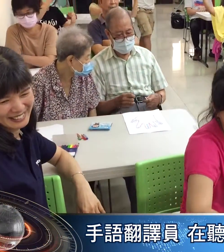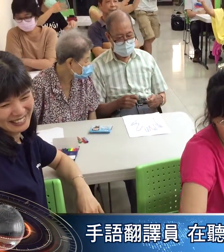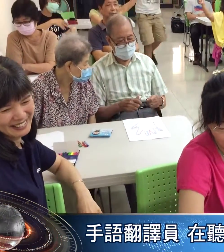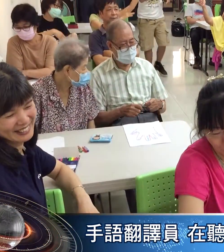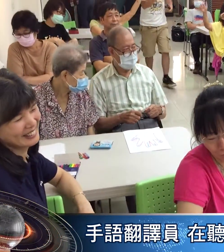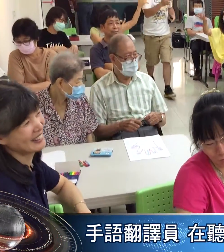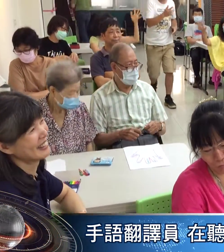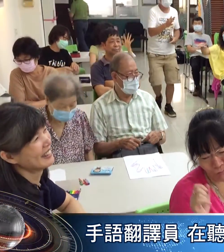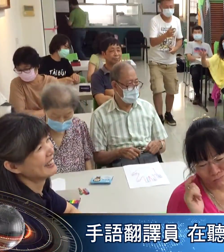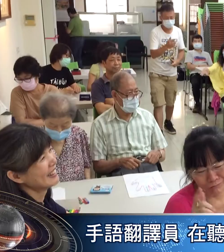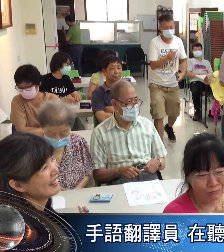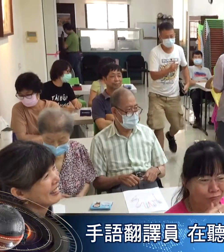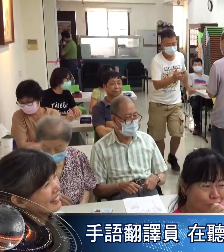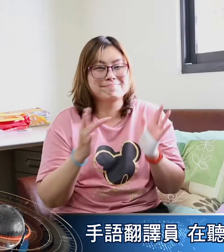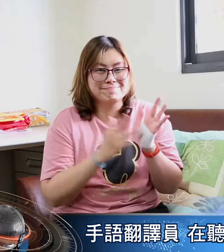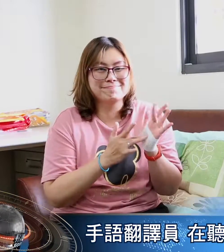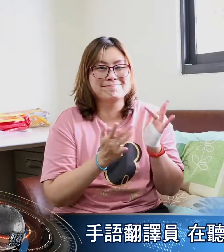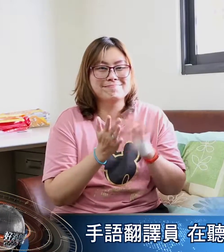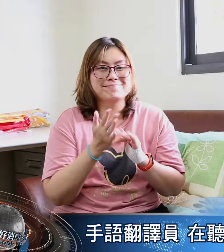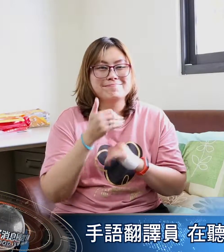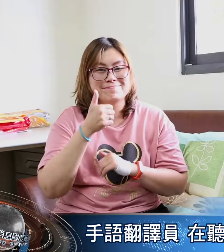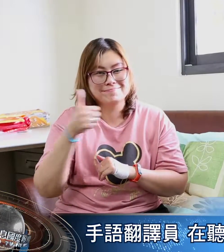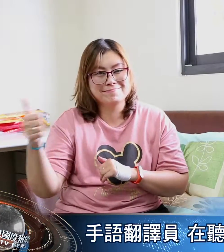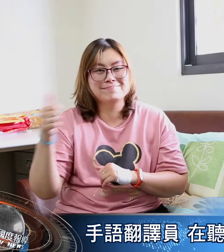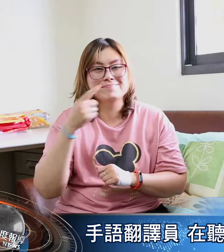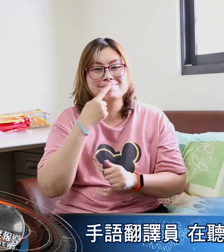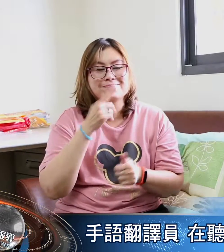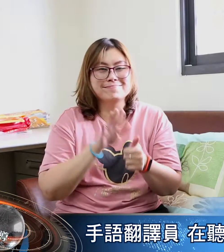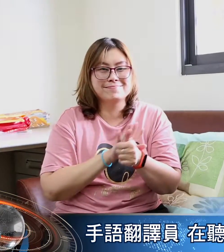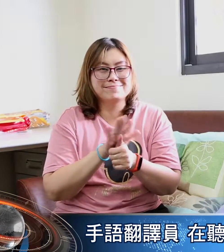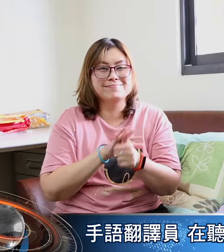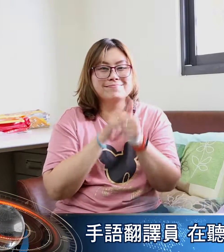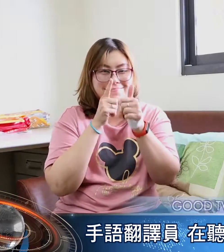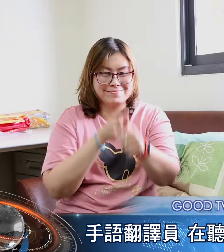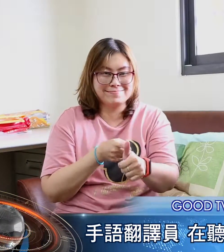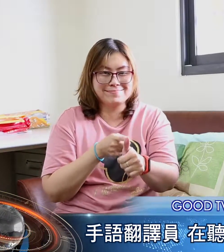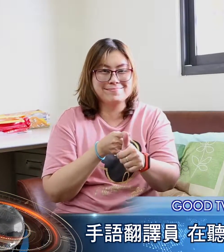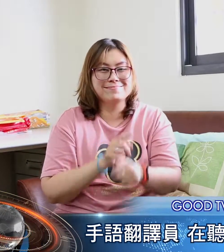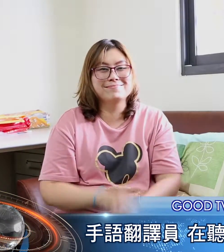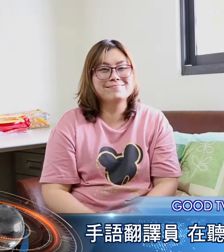间更显得温暖。 耶稣爱你。